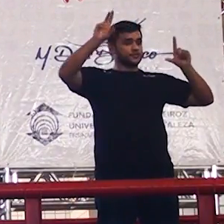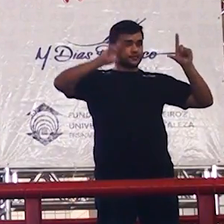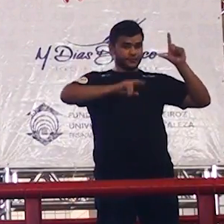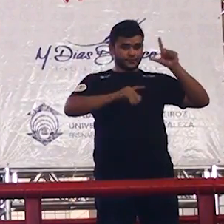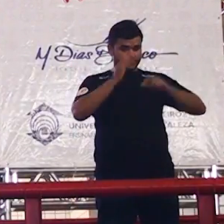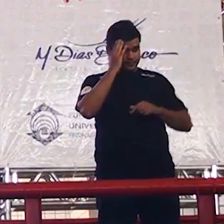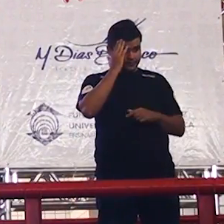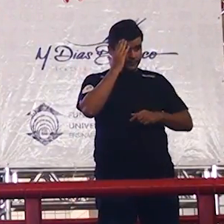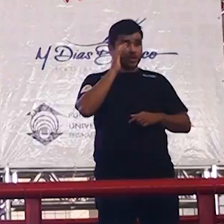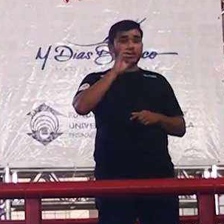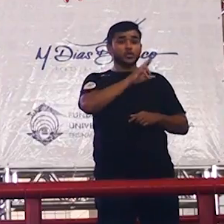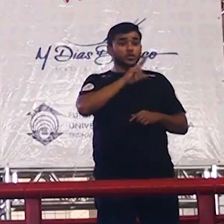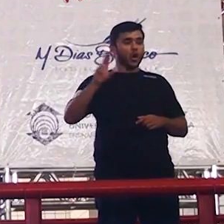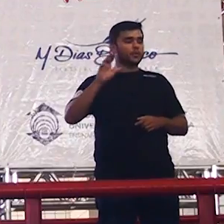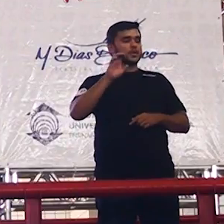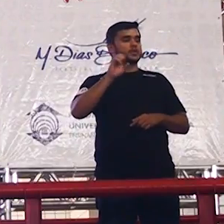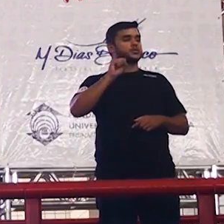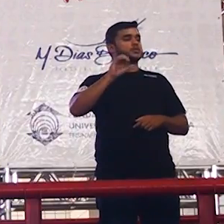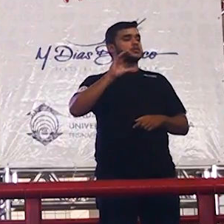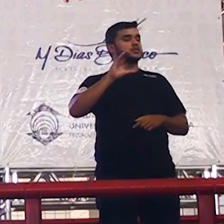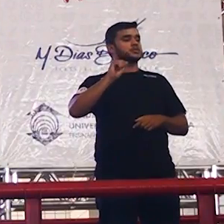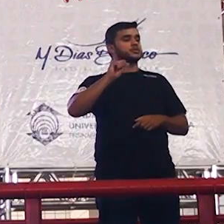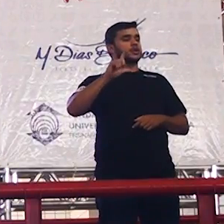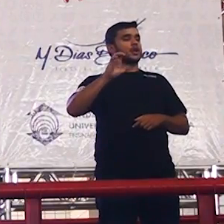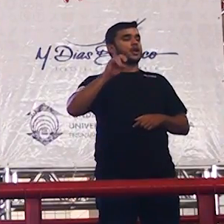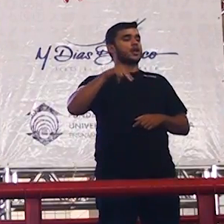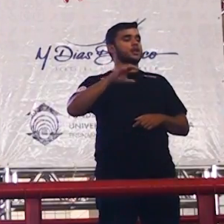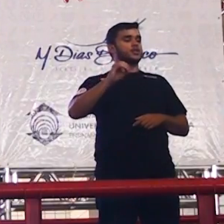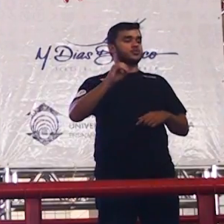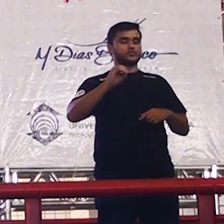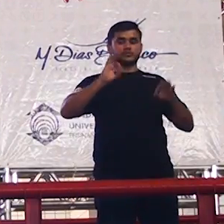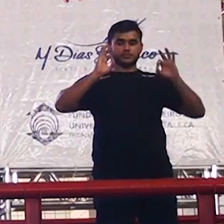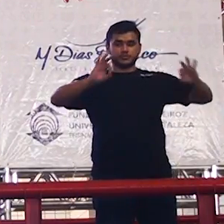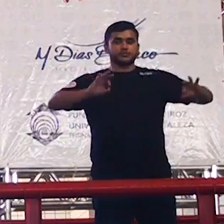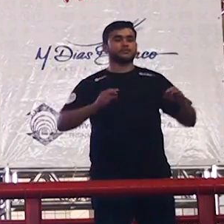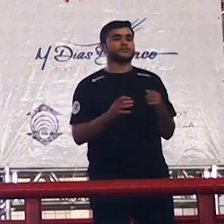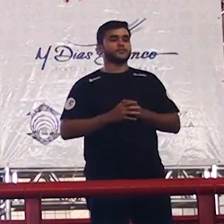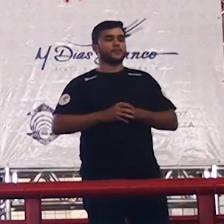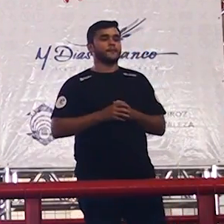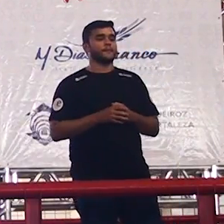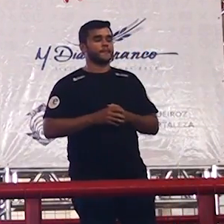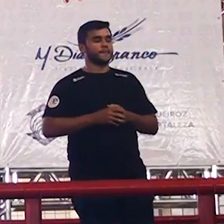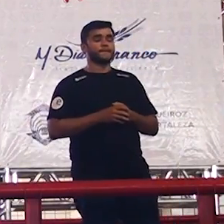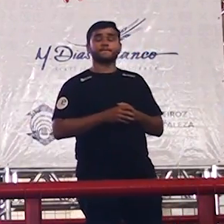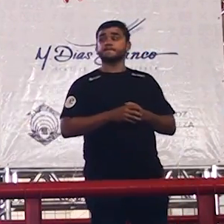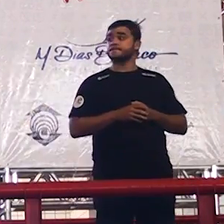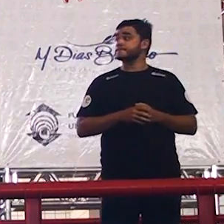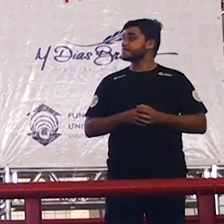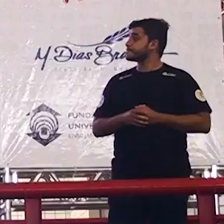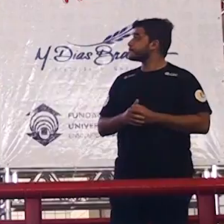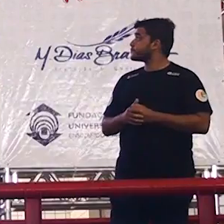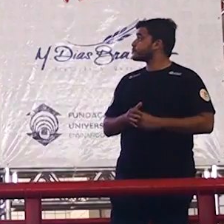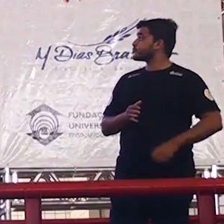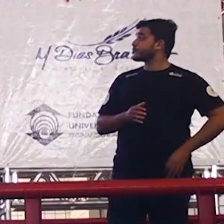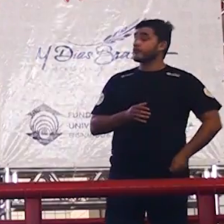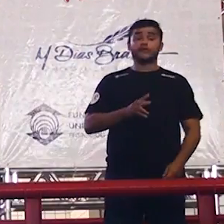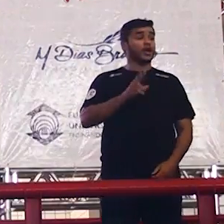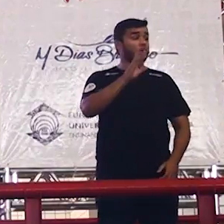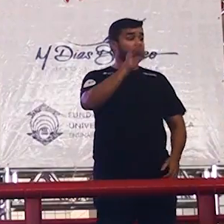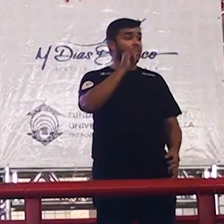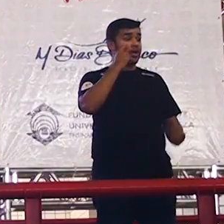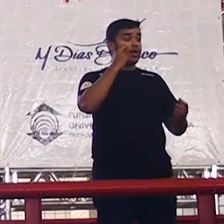três lados são diferentes, então isso é um triângulo escaleno. Bom, vamos usar essa fórmula